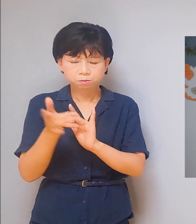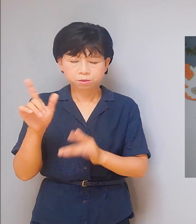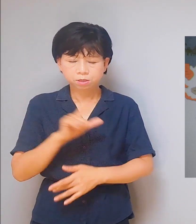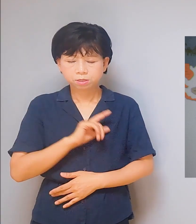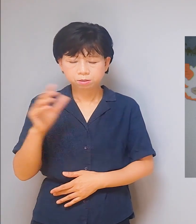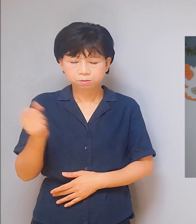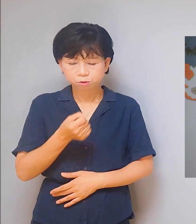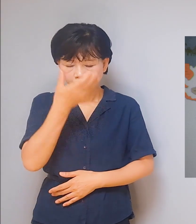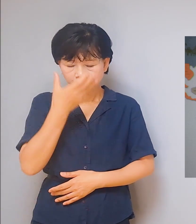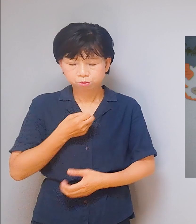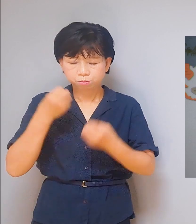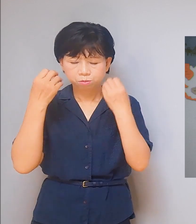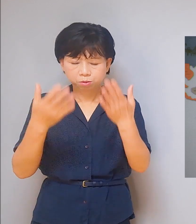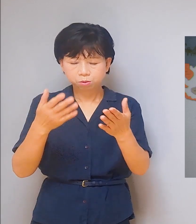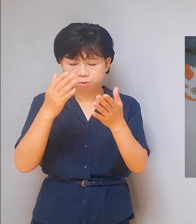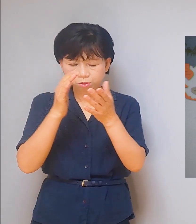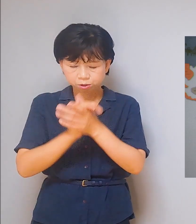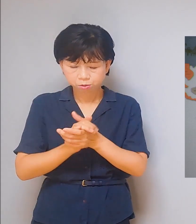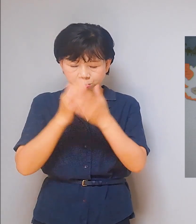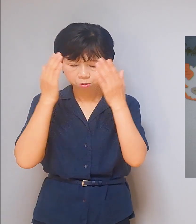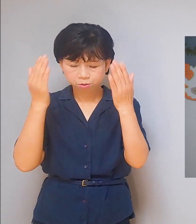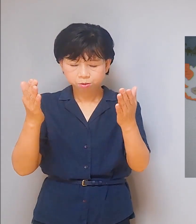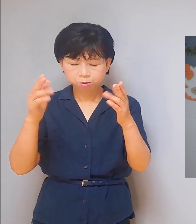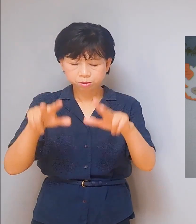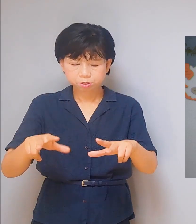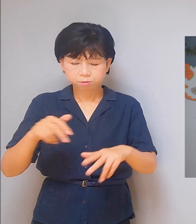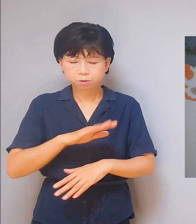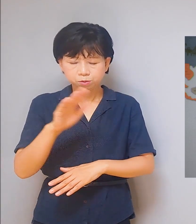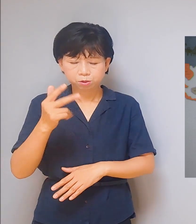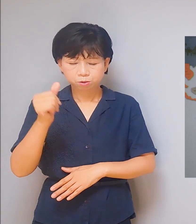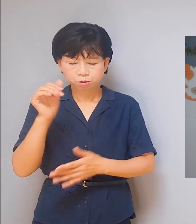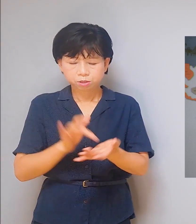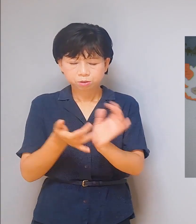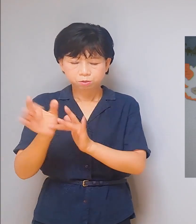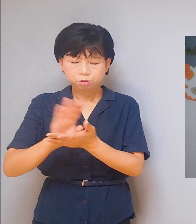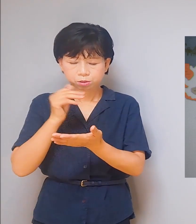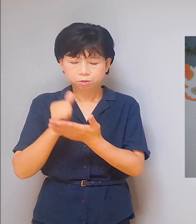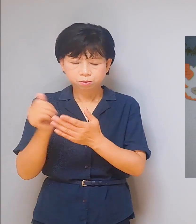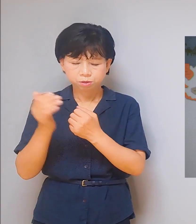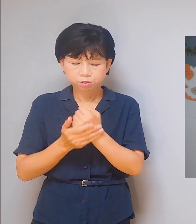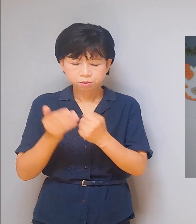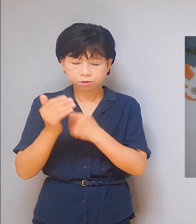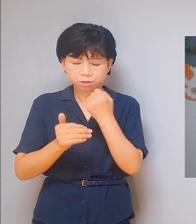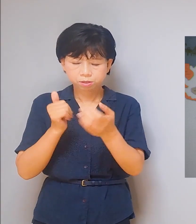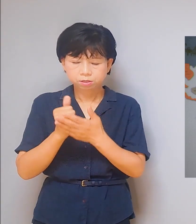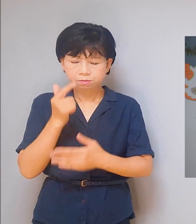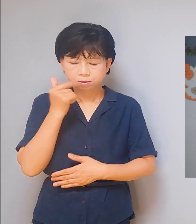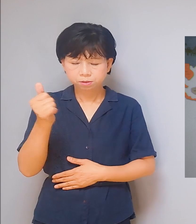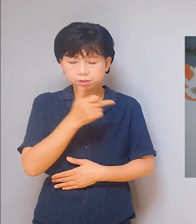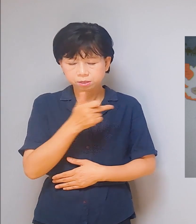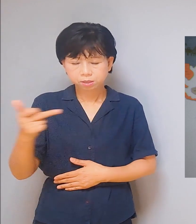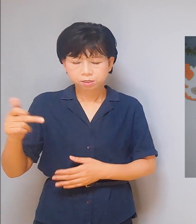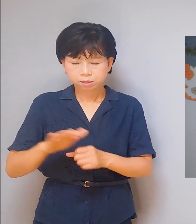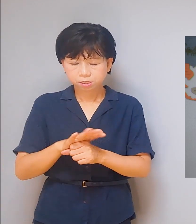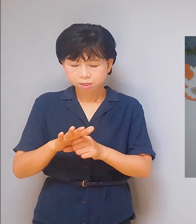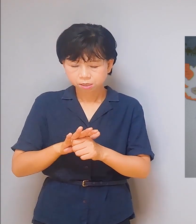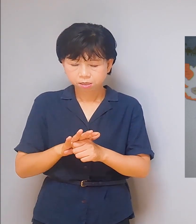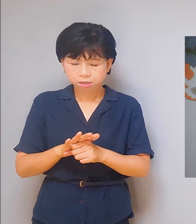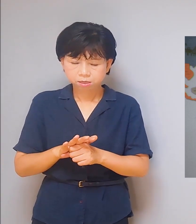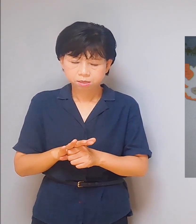이름으로 축복하며 기도드립니다. 아멘. 지금은 우리 주 예수 그리스도의 은혜와 하나님 아버지의 그